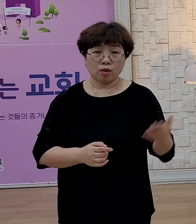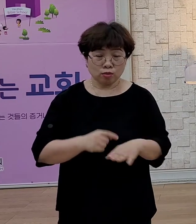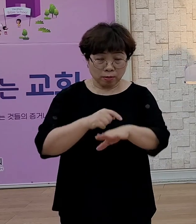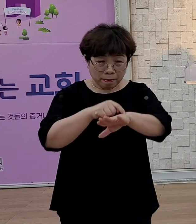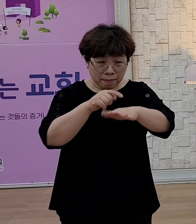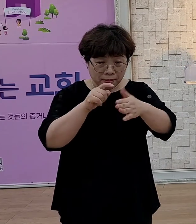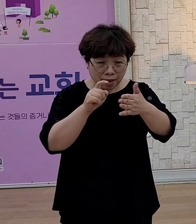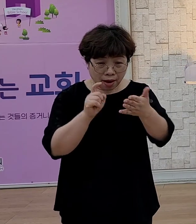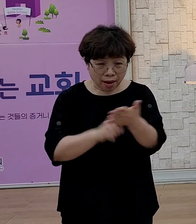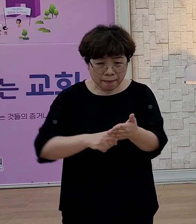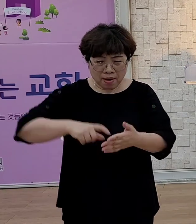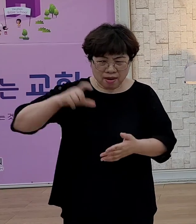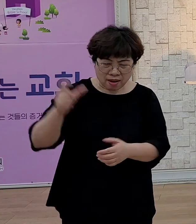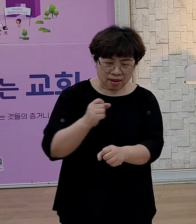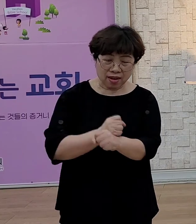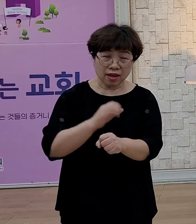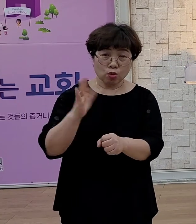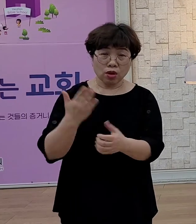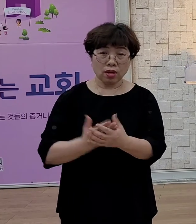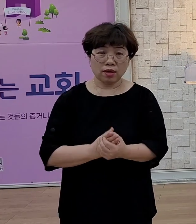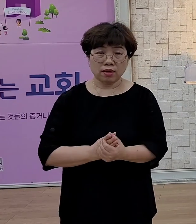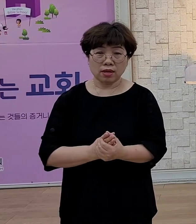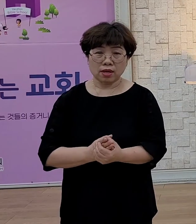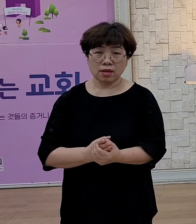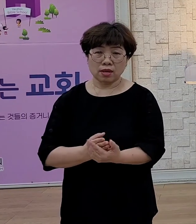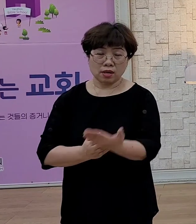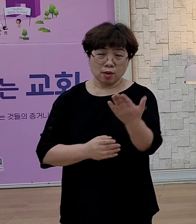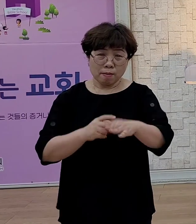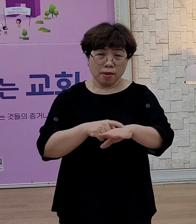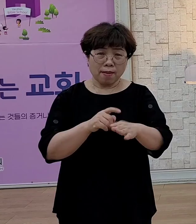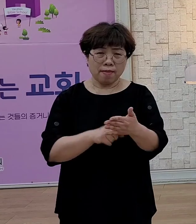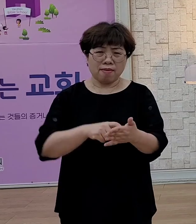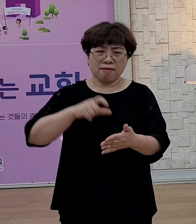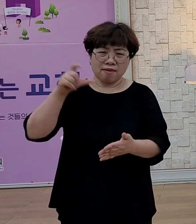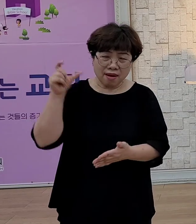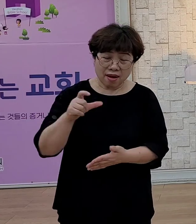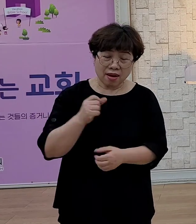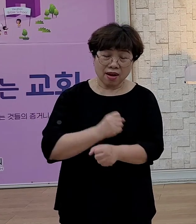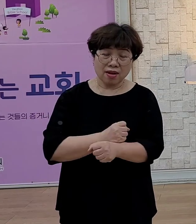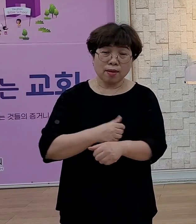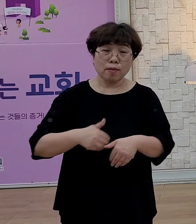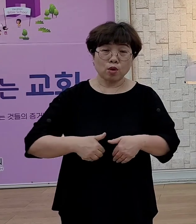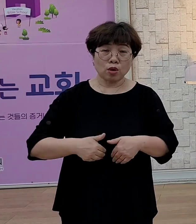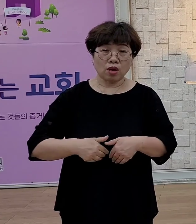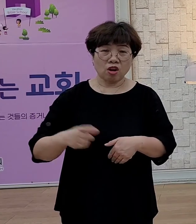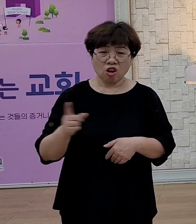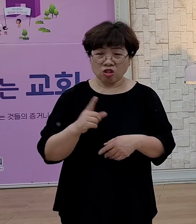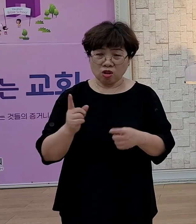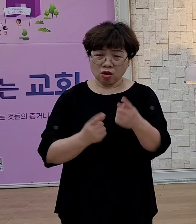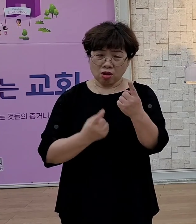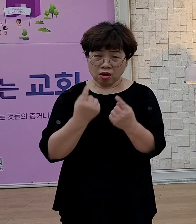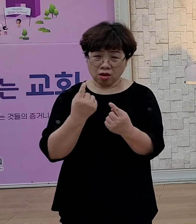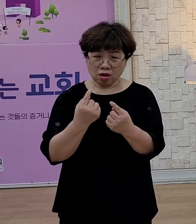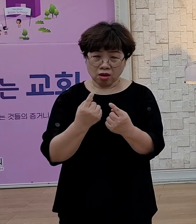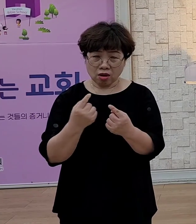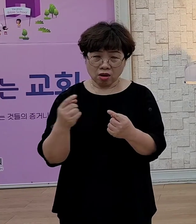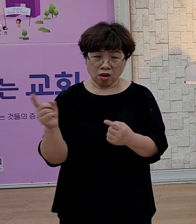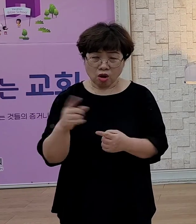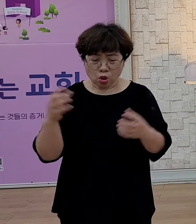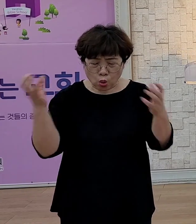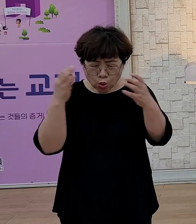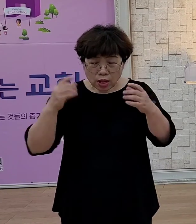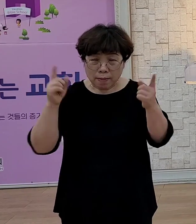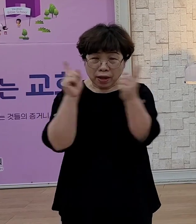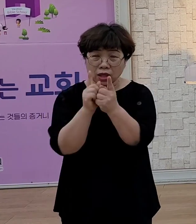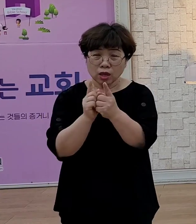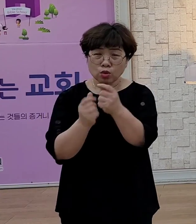마음을 강하게 하세요. 마음을 굳건하게. 어떤 시험이 와도 나는 인내한다.